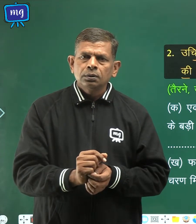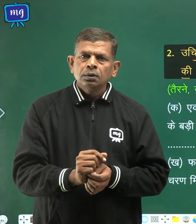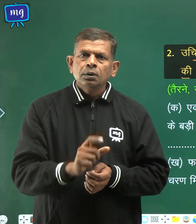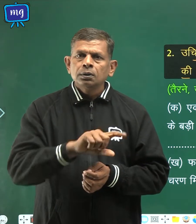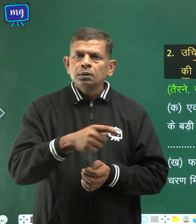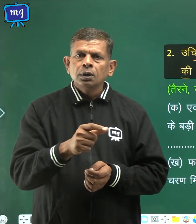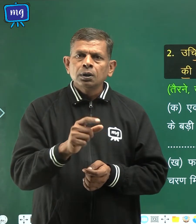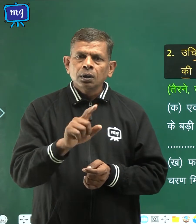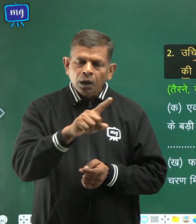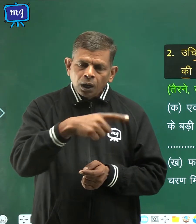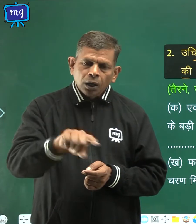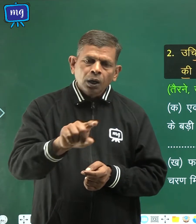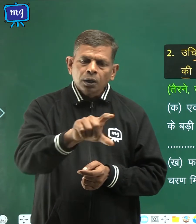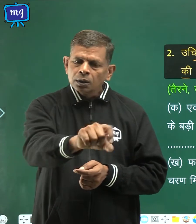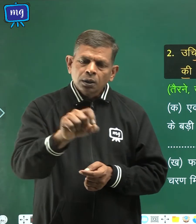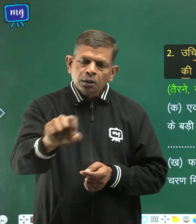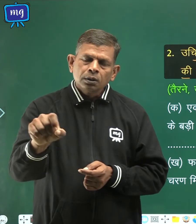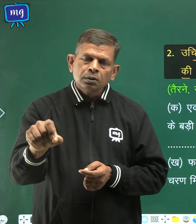जिनका उचित चयन करके